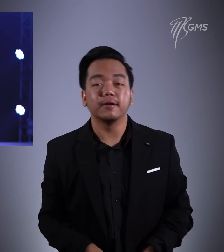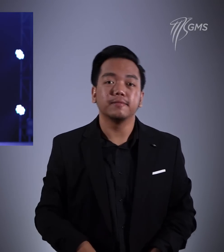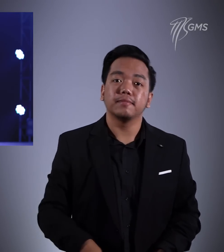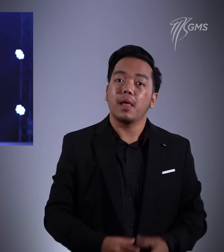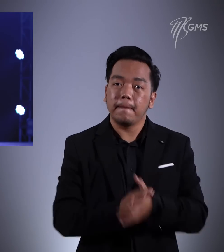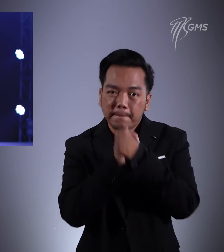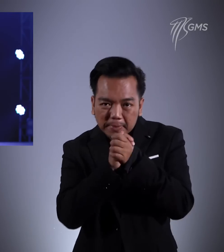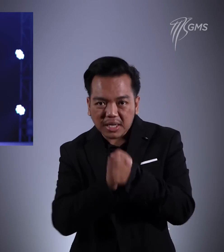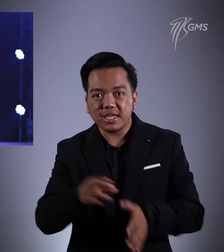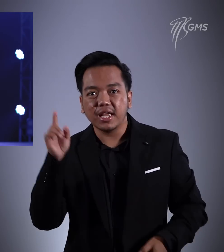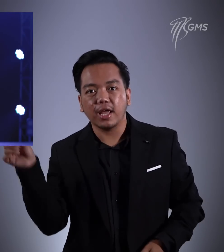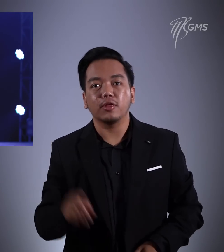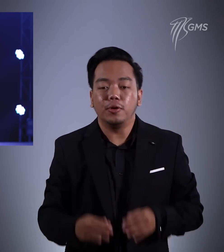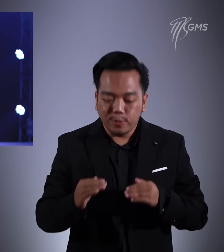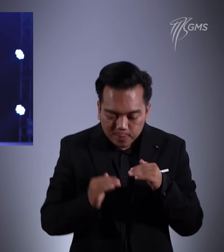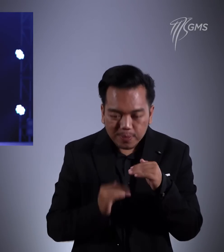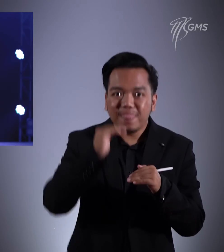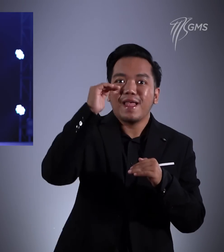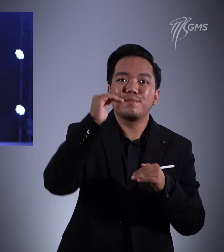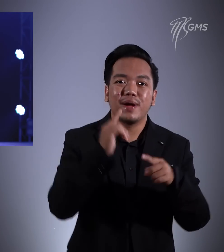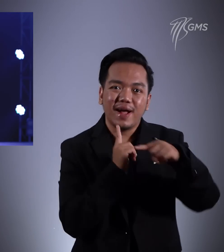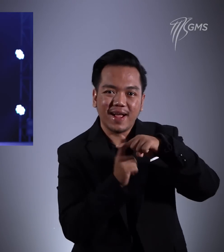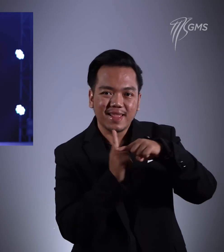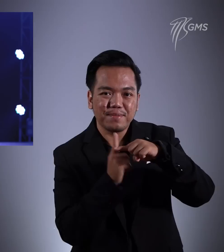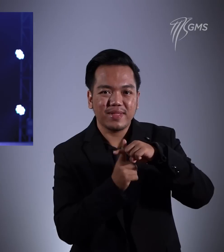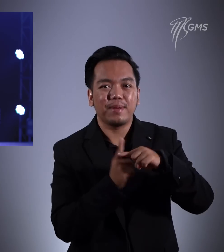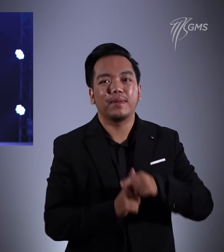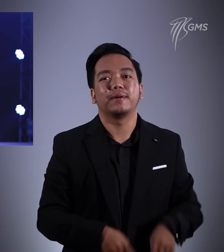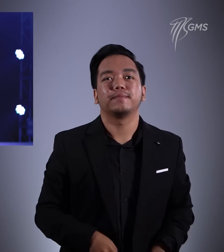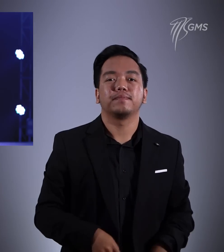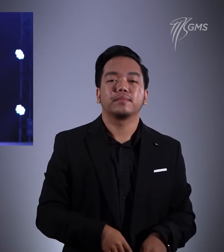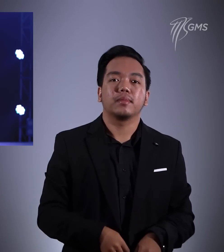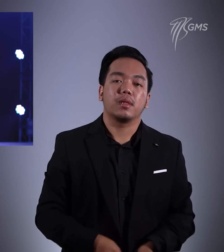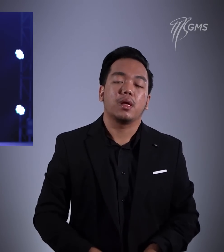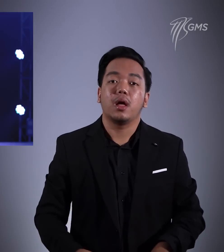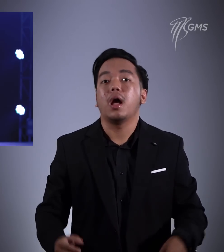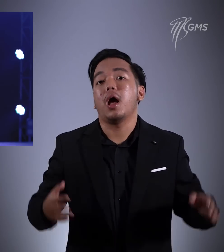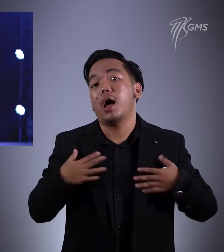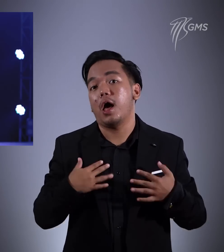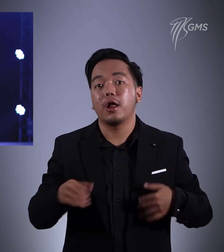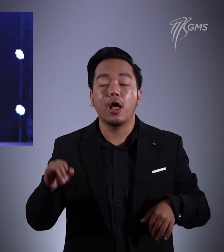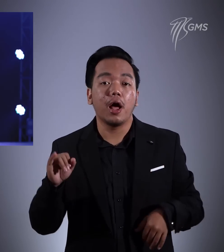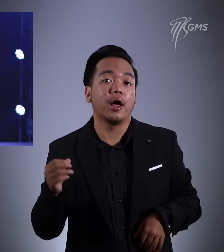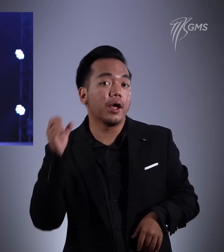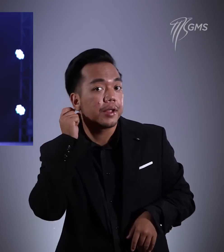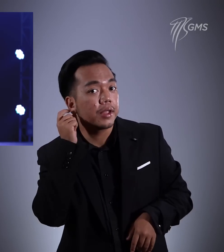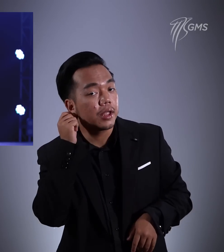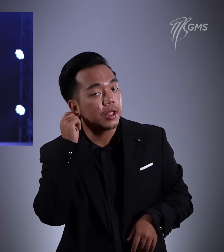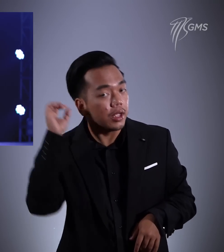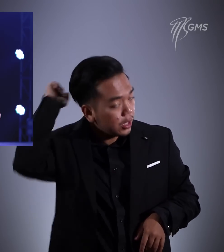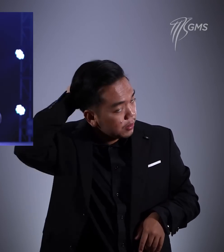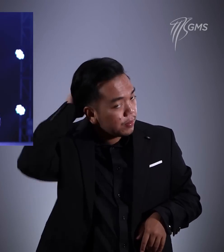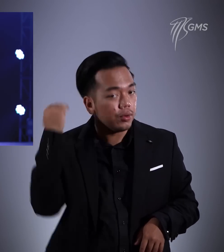anaknya, seorang ibu rumah tangga yang kurus kering, tidak berotot tangannya, tiba-tiba jadi kuat seperti Hercules.